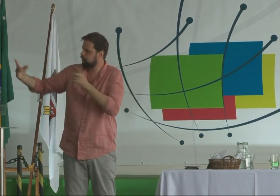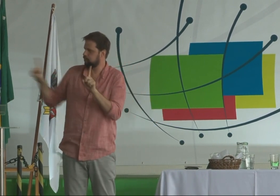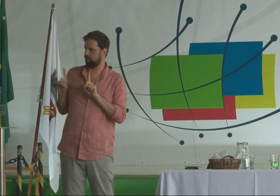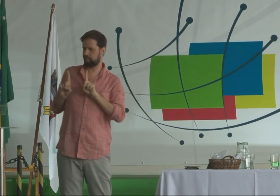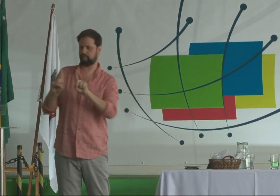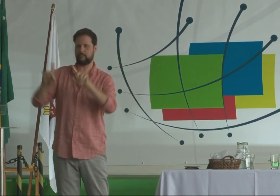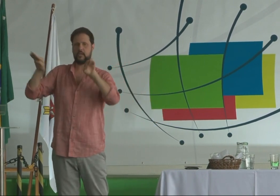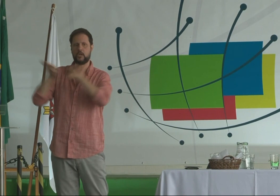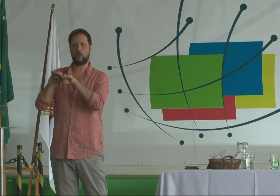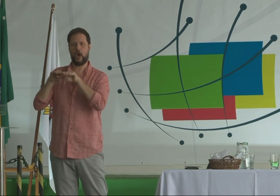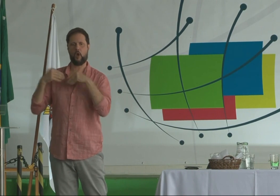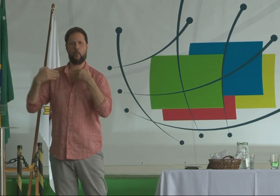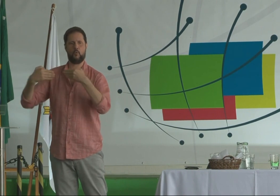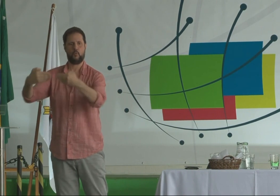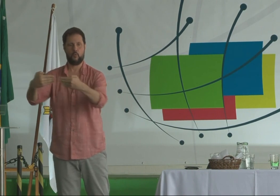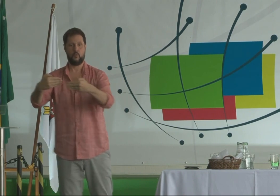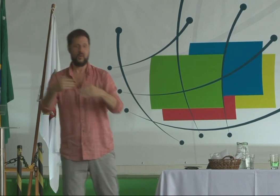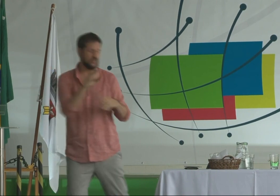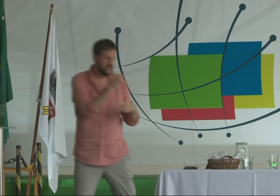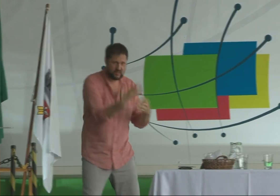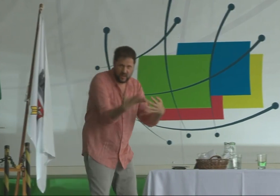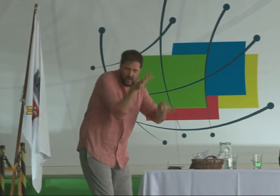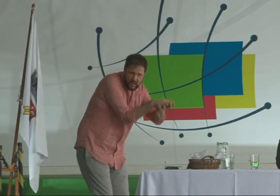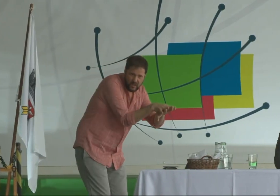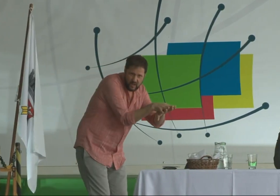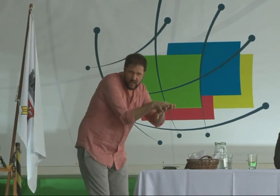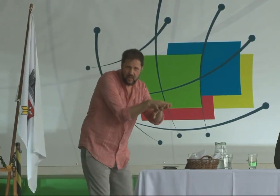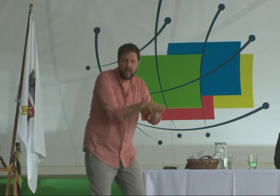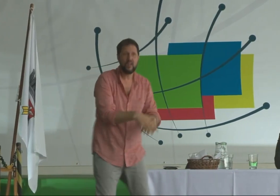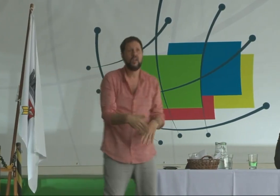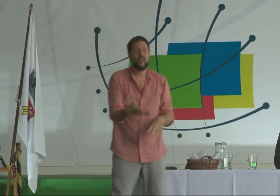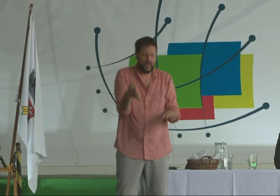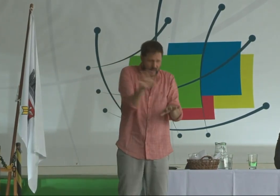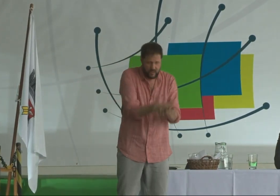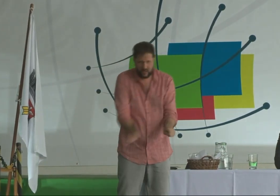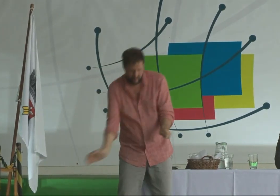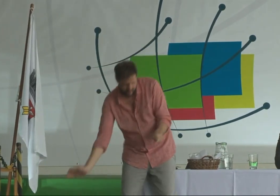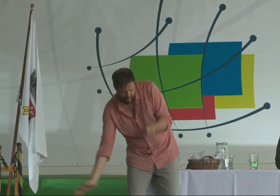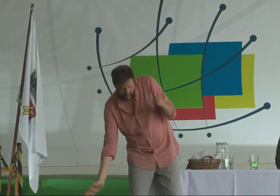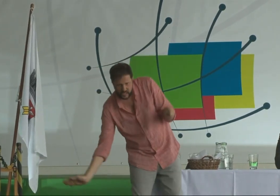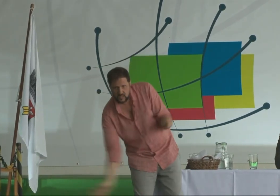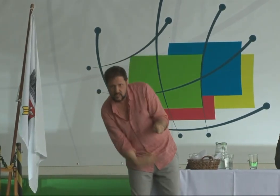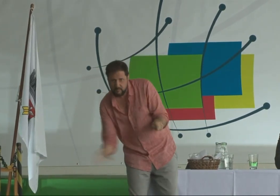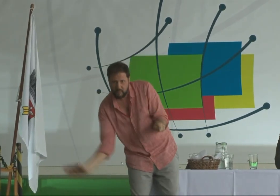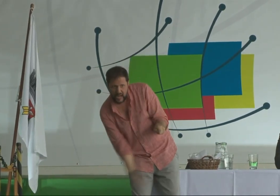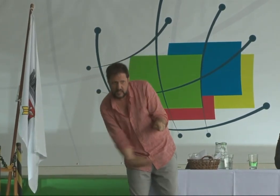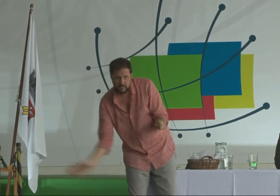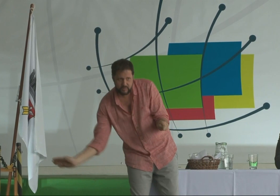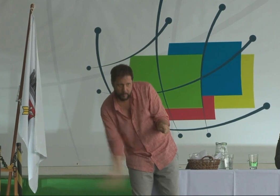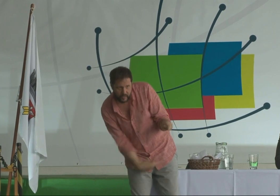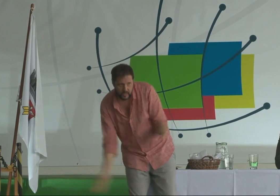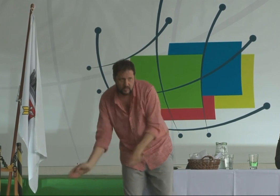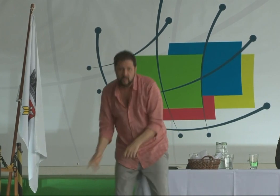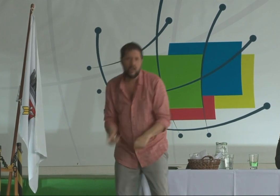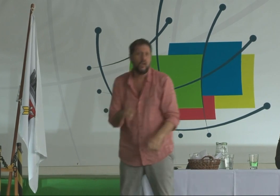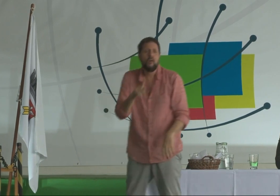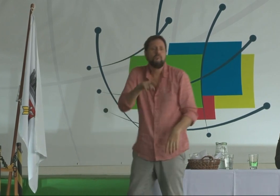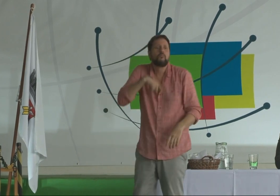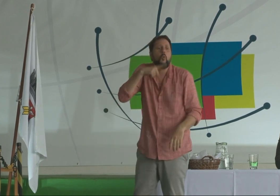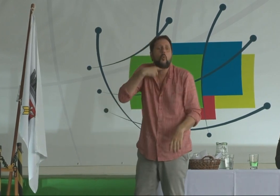com a sociedade, para mostrar que esses Estados Unidos, elas são um espaço de equidade e aprendizagem. que a questão... A